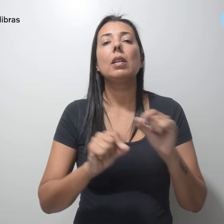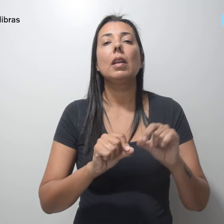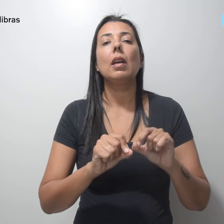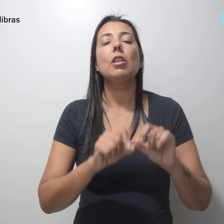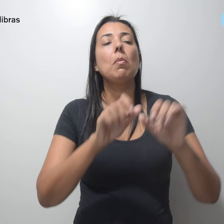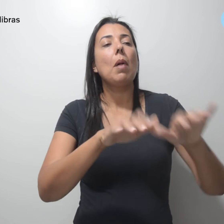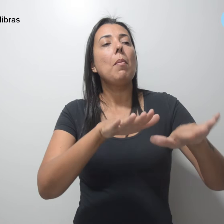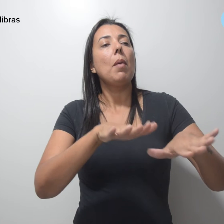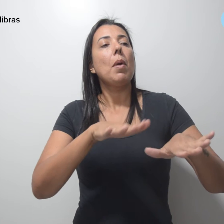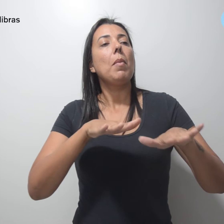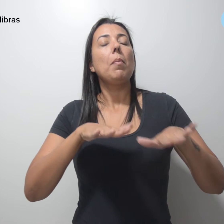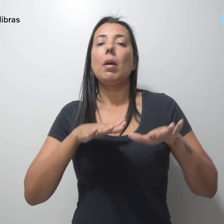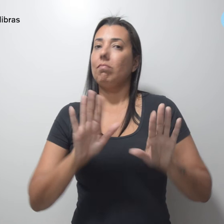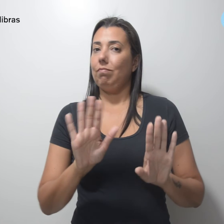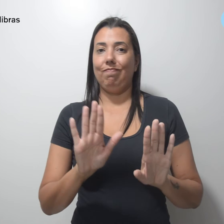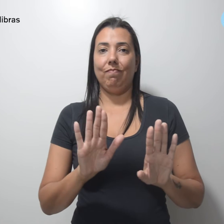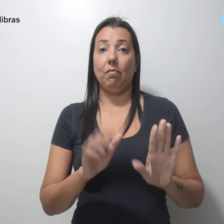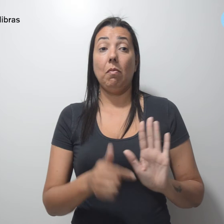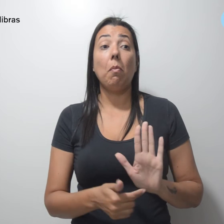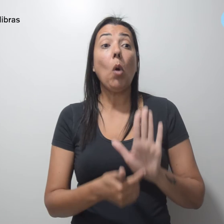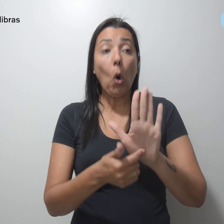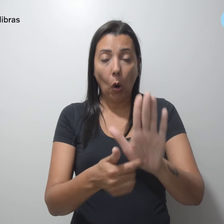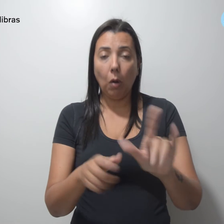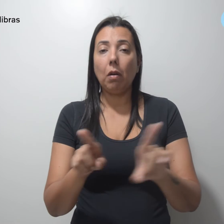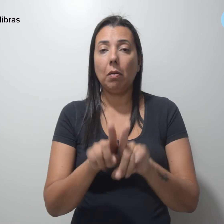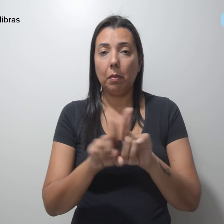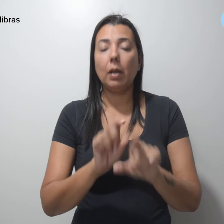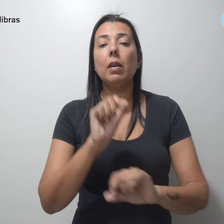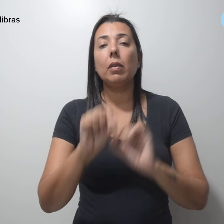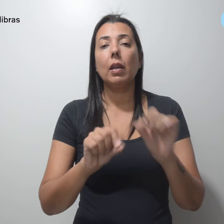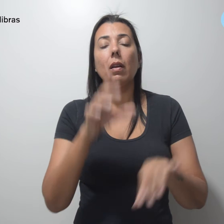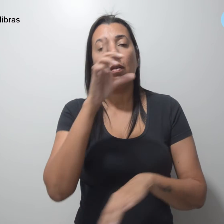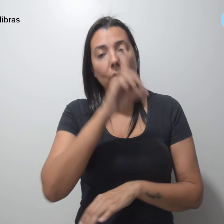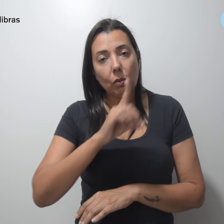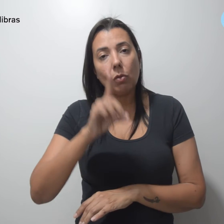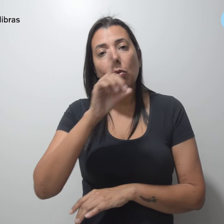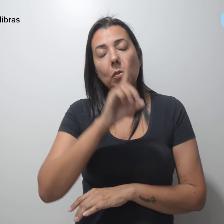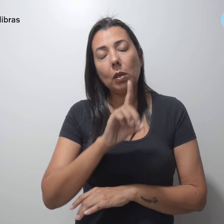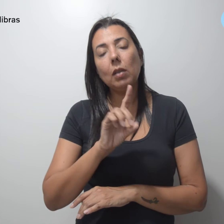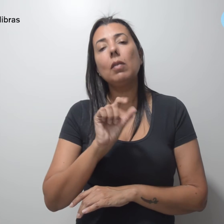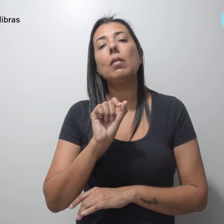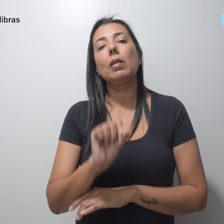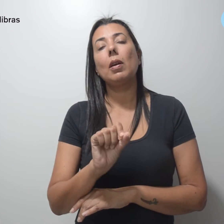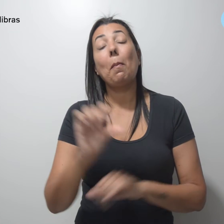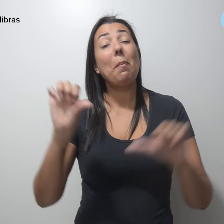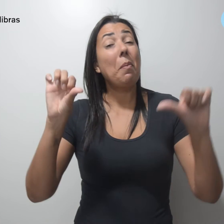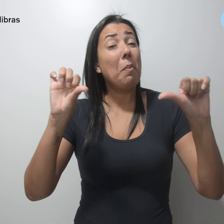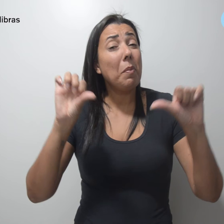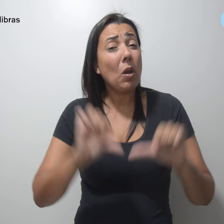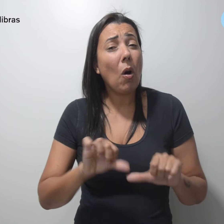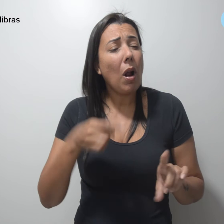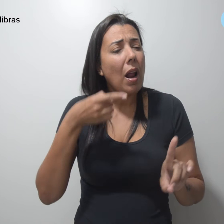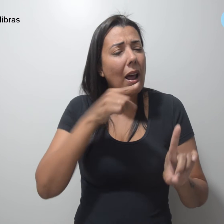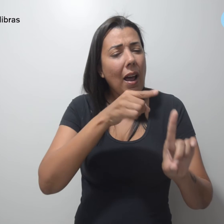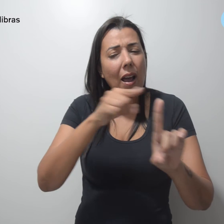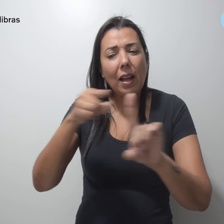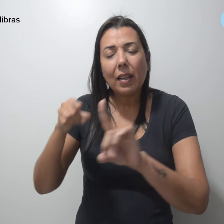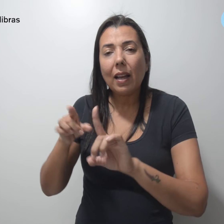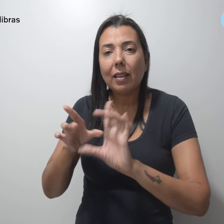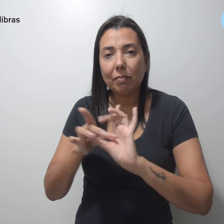manifestação. Apontamos a ação desse domingo como um dos piores ataques à democracia,